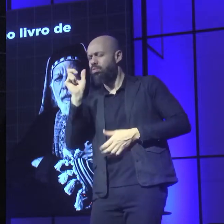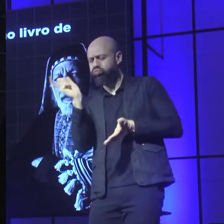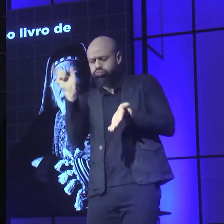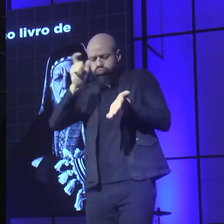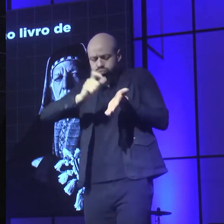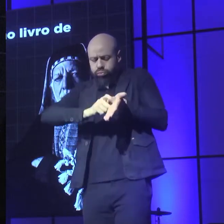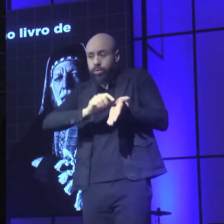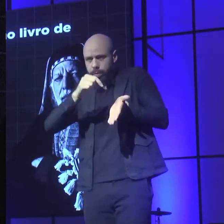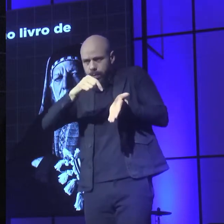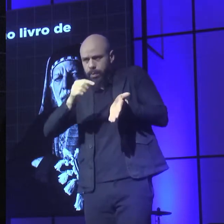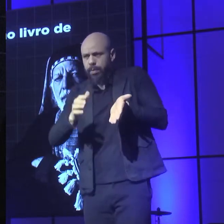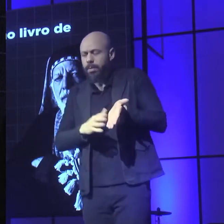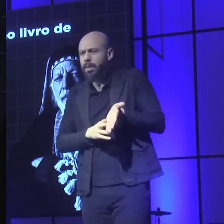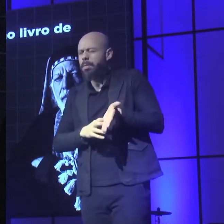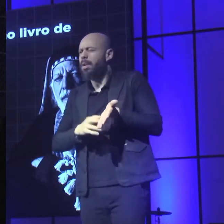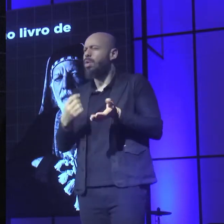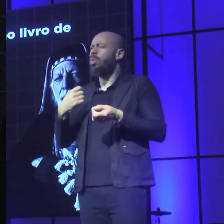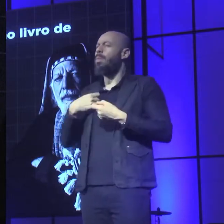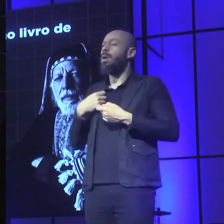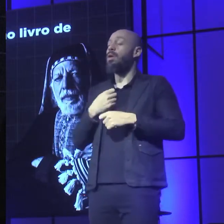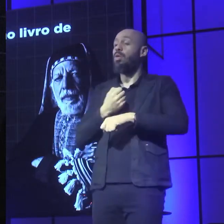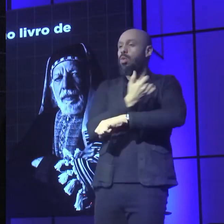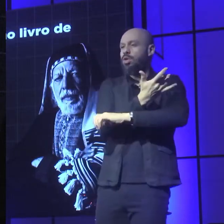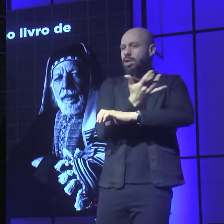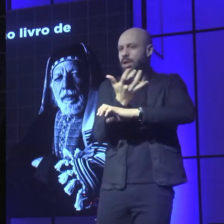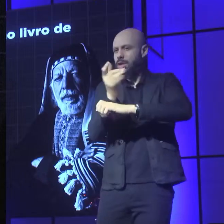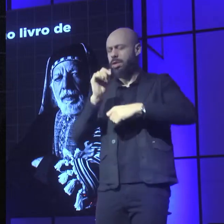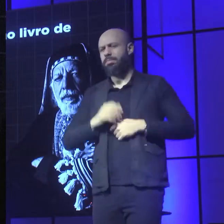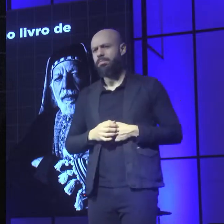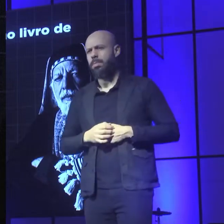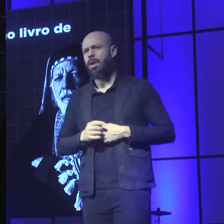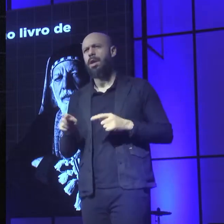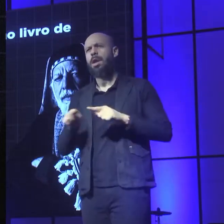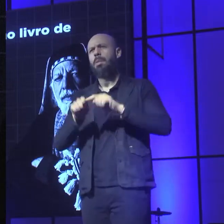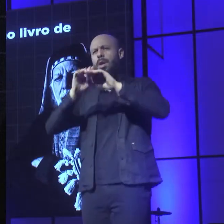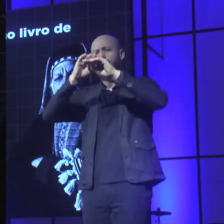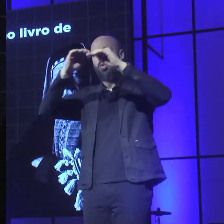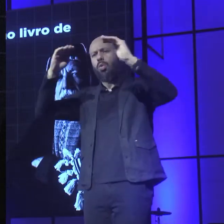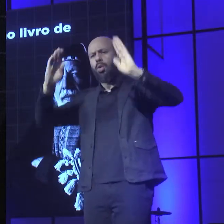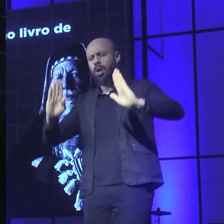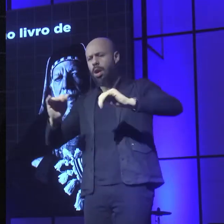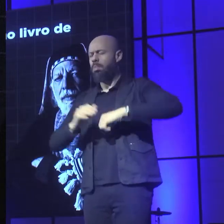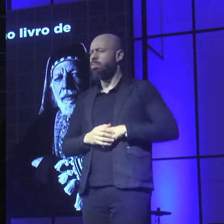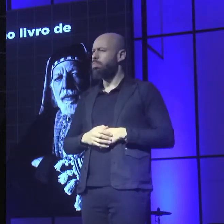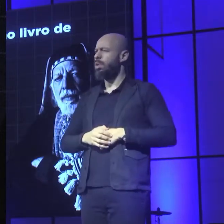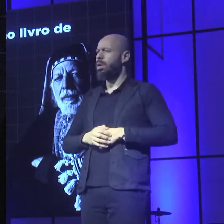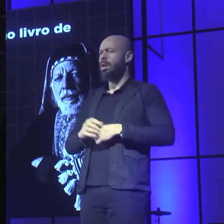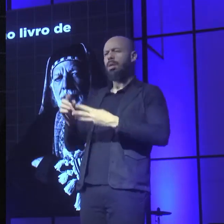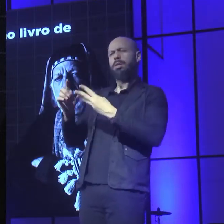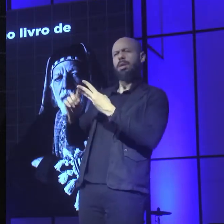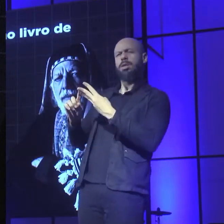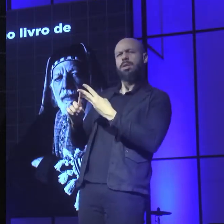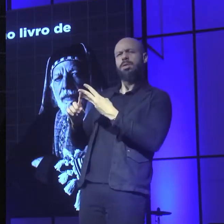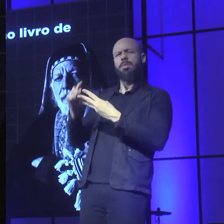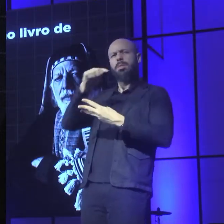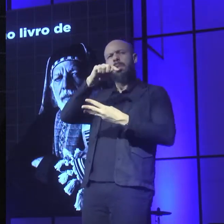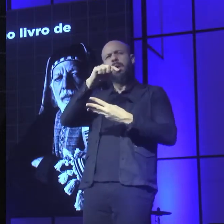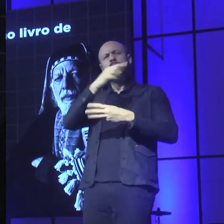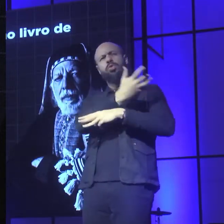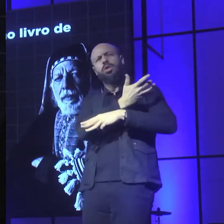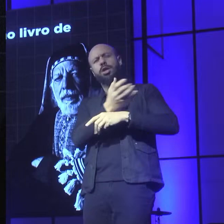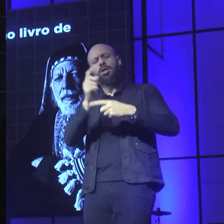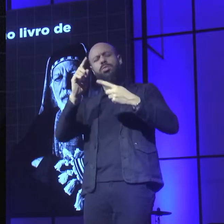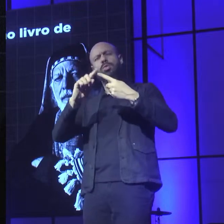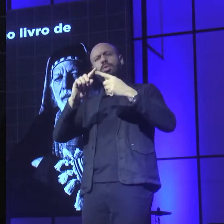Nicodemos, foi no templo, em Jerusalém. E a terceira vez que a Bíblia cita o nome de Nicodemos